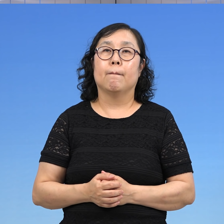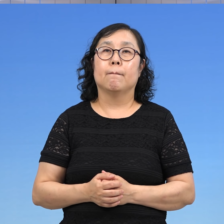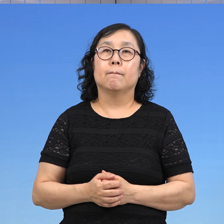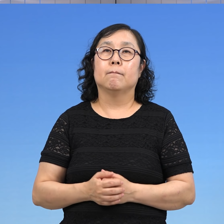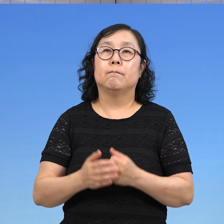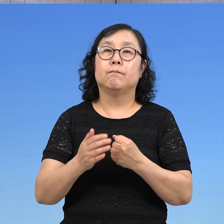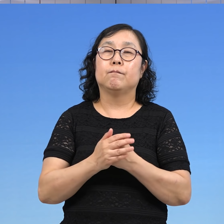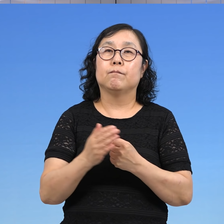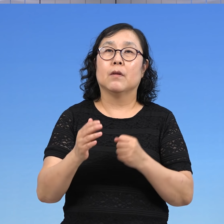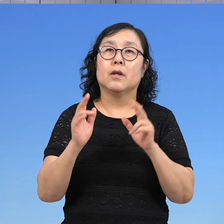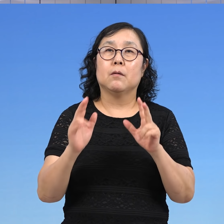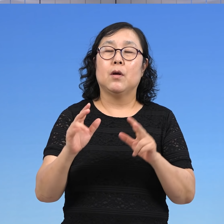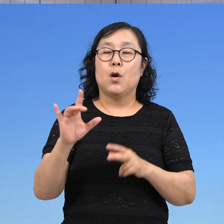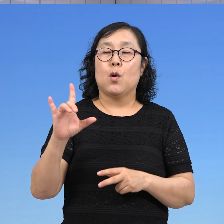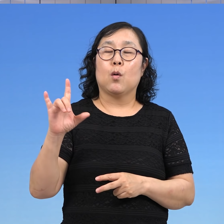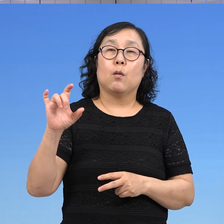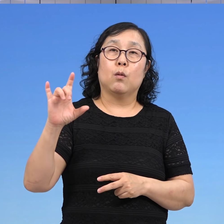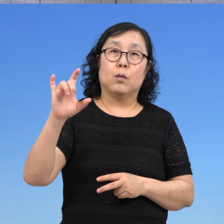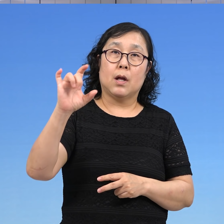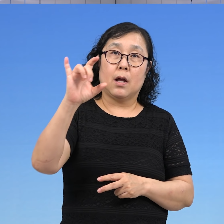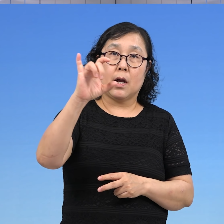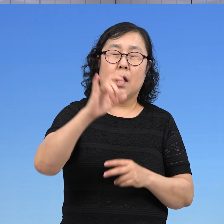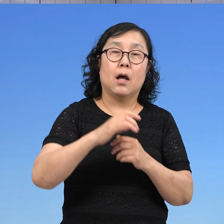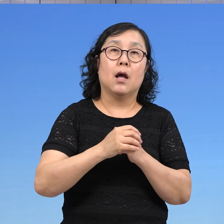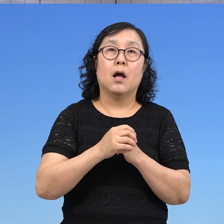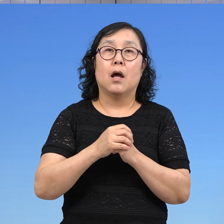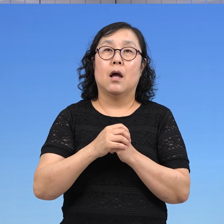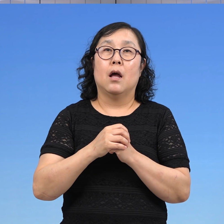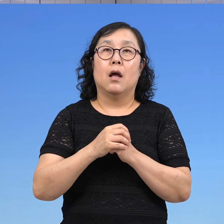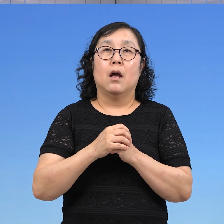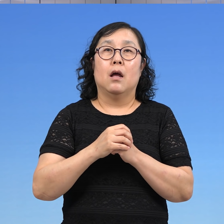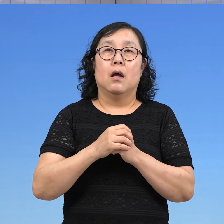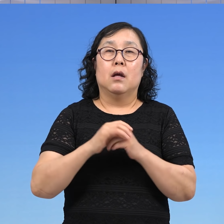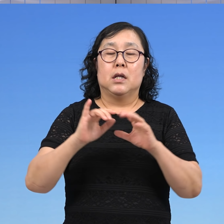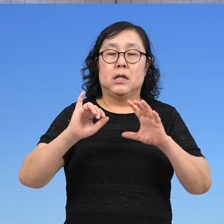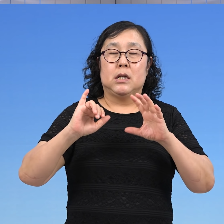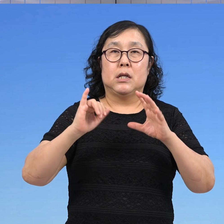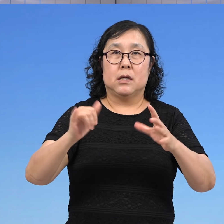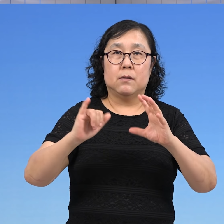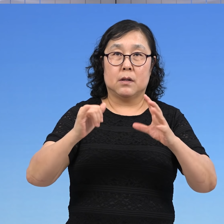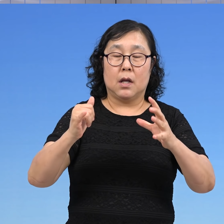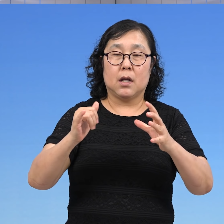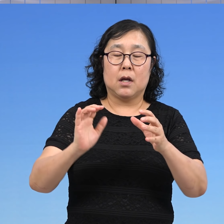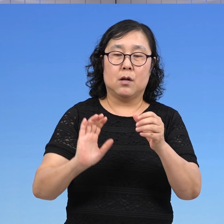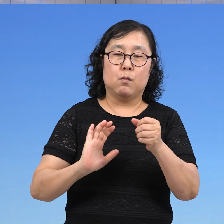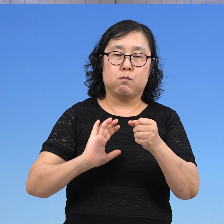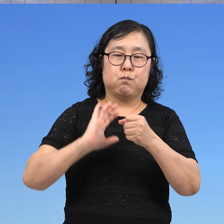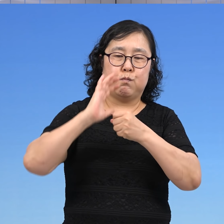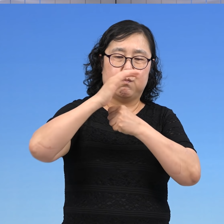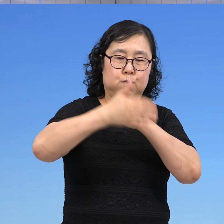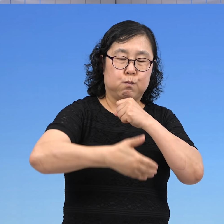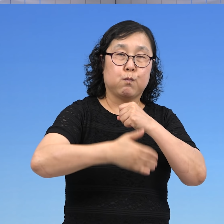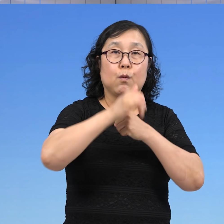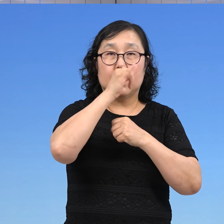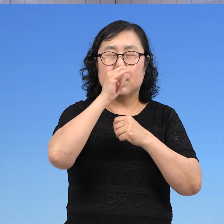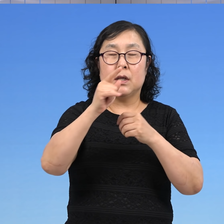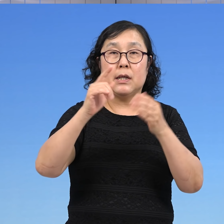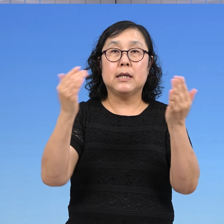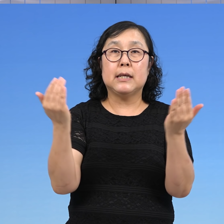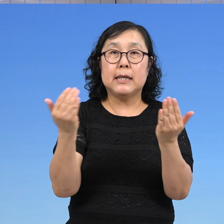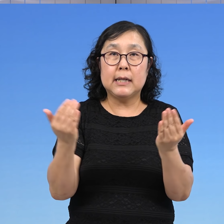저는 이런 의미에서 지금이 코로나 바이러스가 이게 마오 옴 지금 지불을 뒤덮는 이 사건